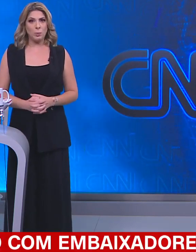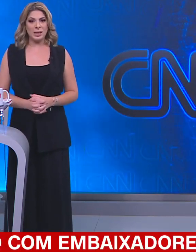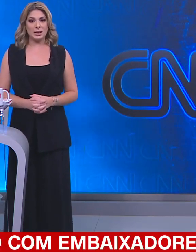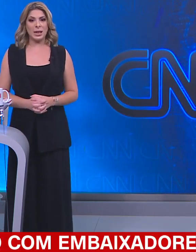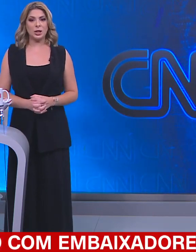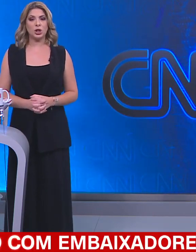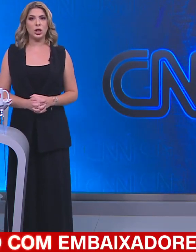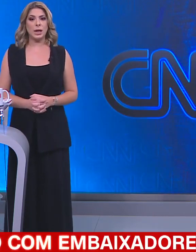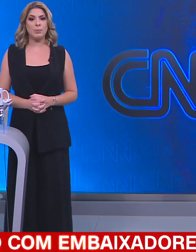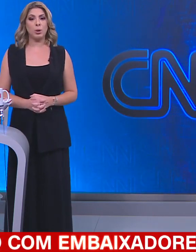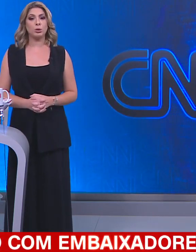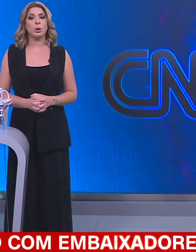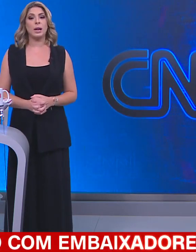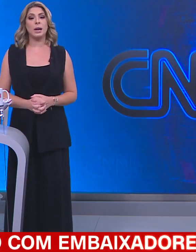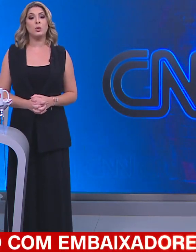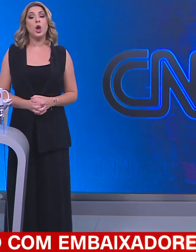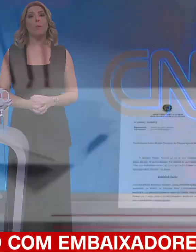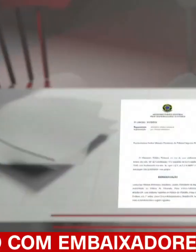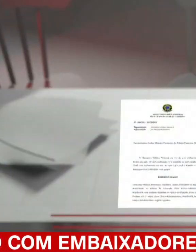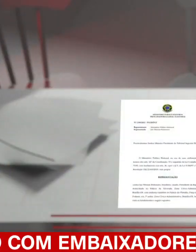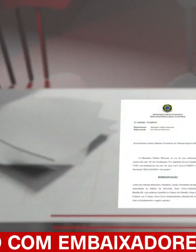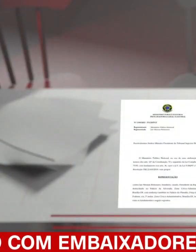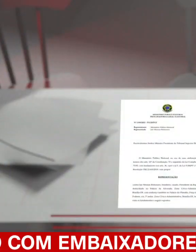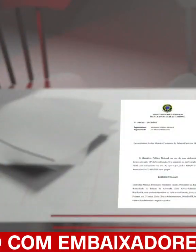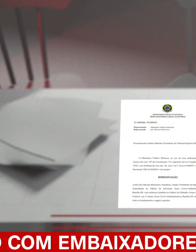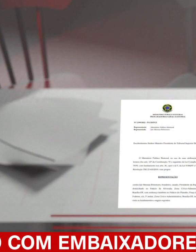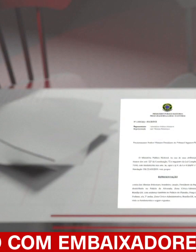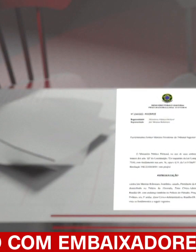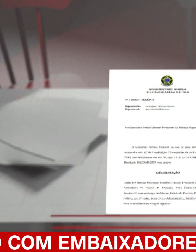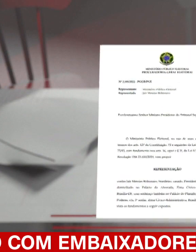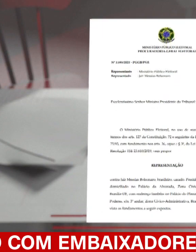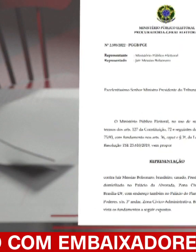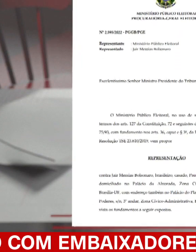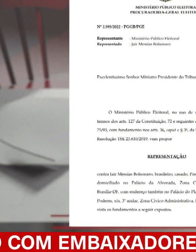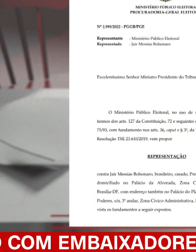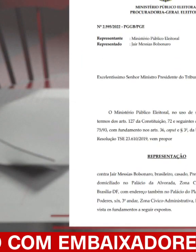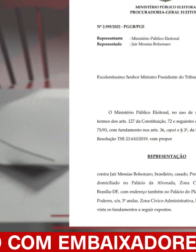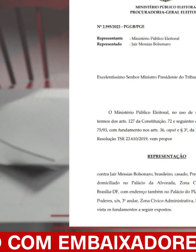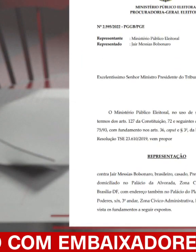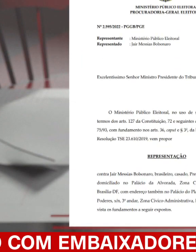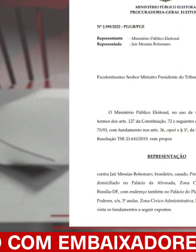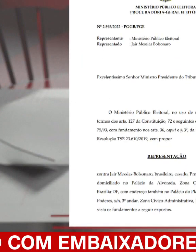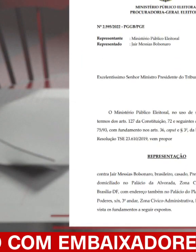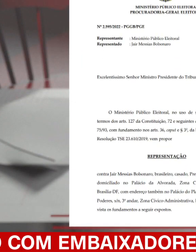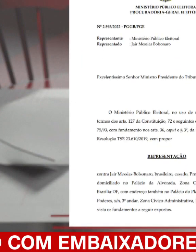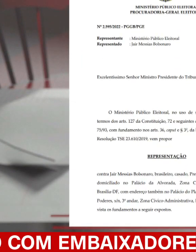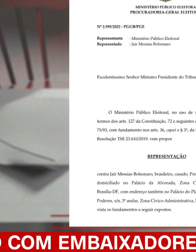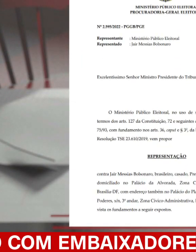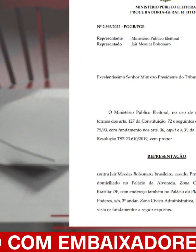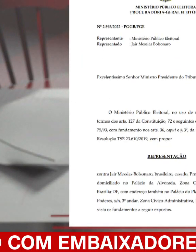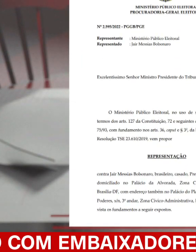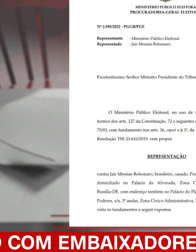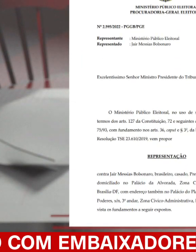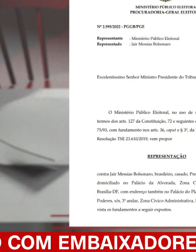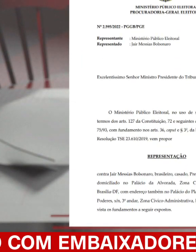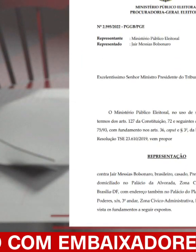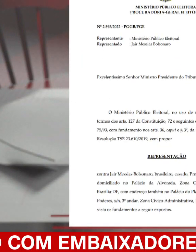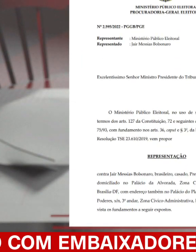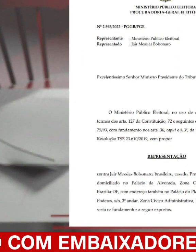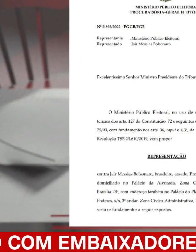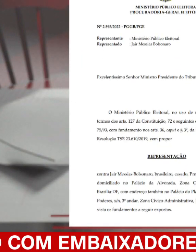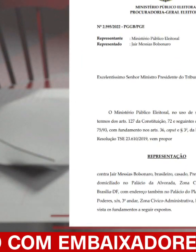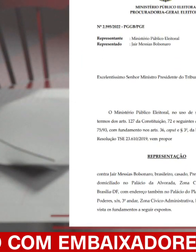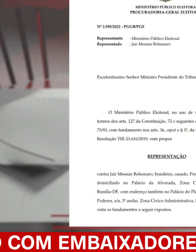contra o presidente Jair bolsonaro por fala a embaixadores apuração do nosso ancorado